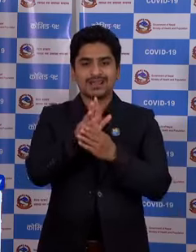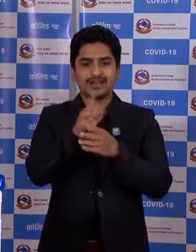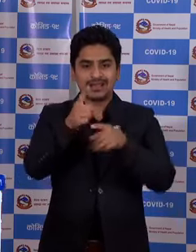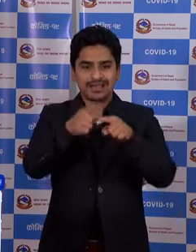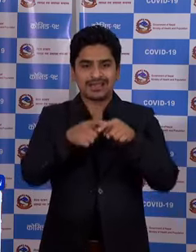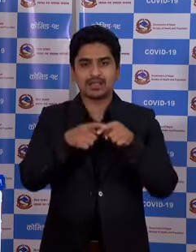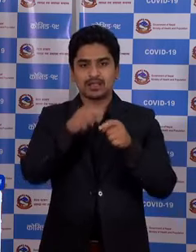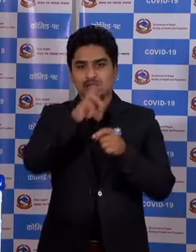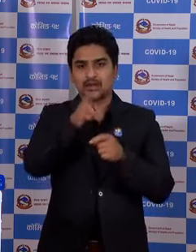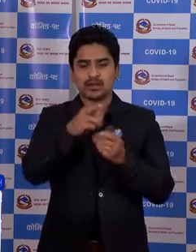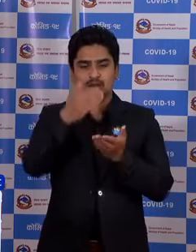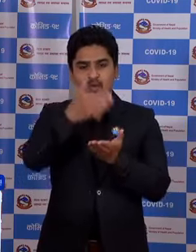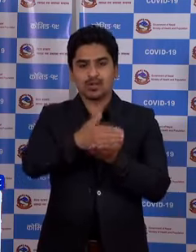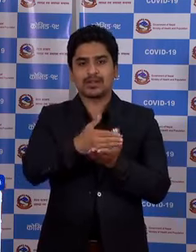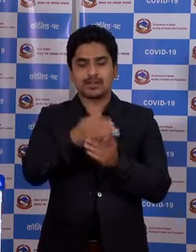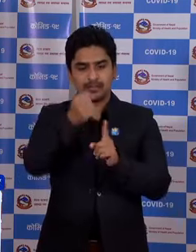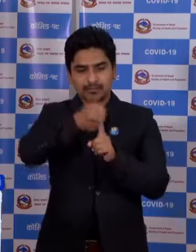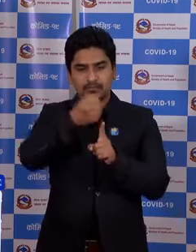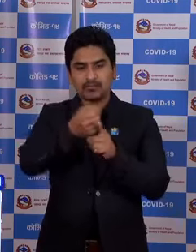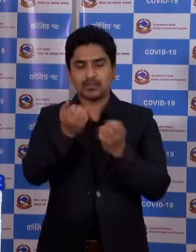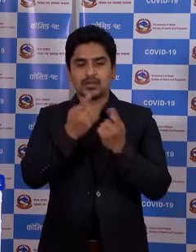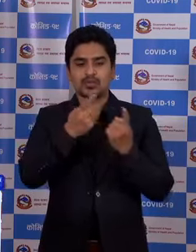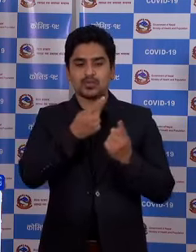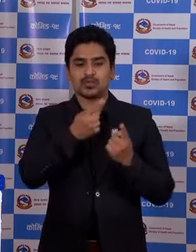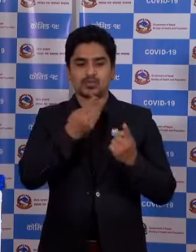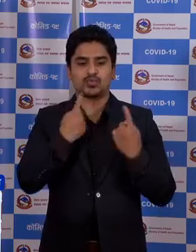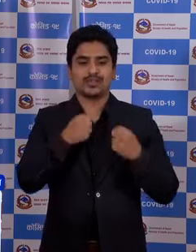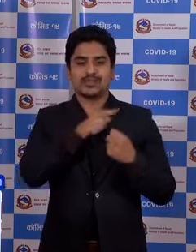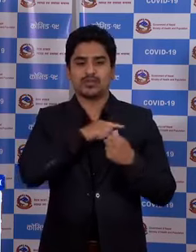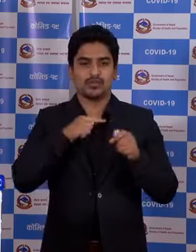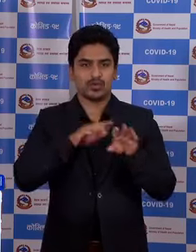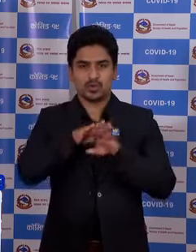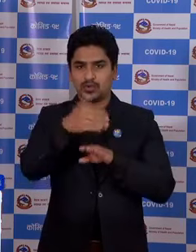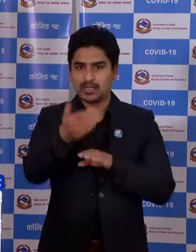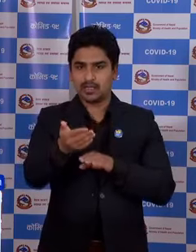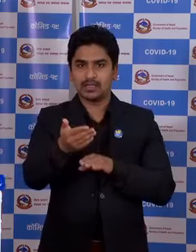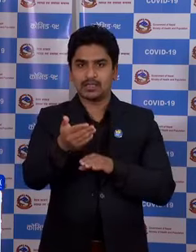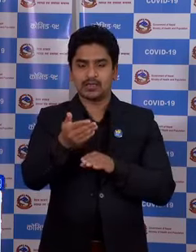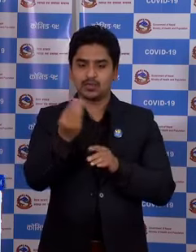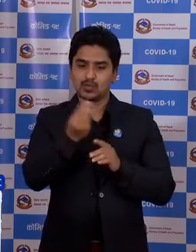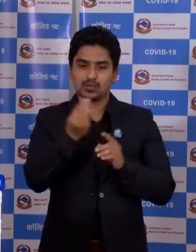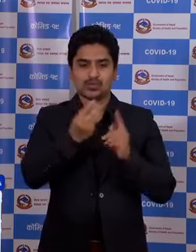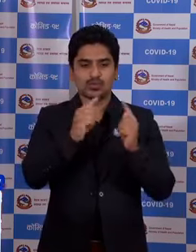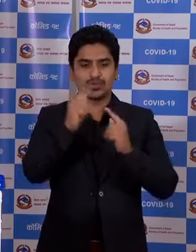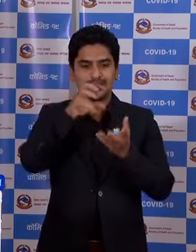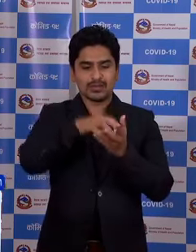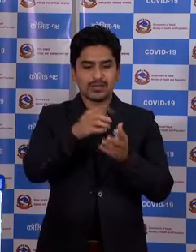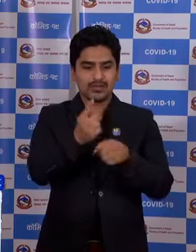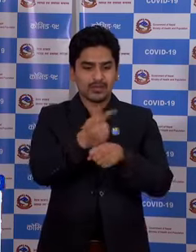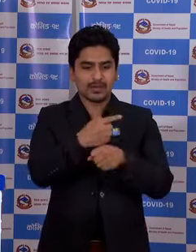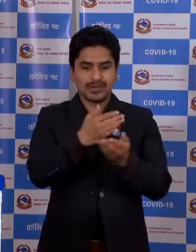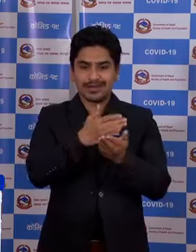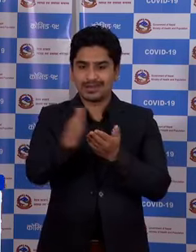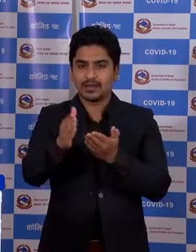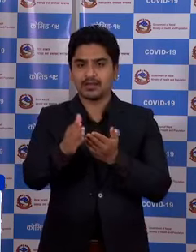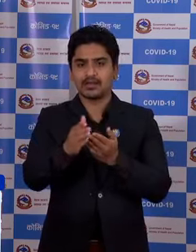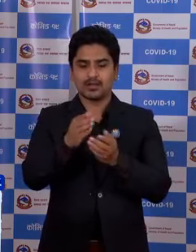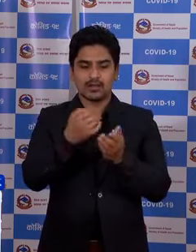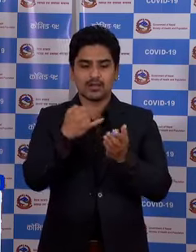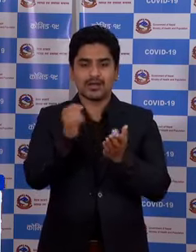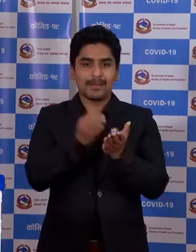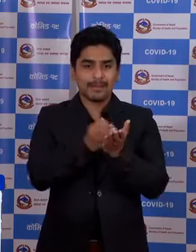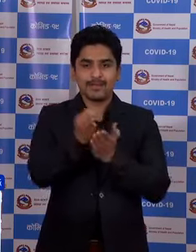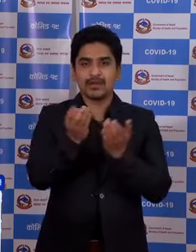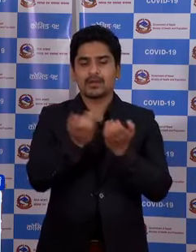COVID-19 को नियन्त्रण र रोकथाममा खटिरहेका स्वास्थ्य कर्मीहरूलाई कहीँ कतै डेराबाट निकाल्ने, कहीँ कतै